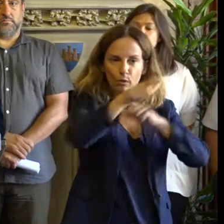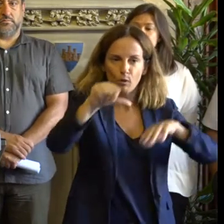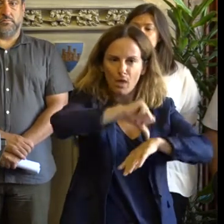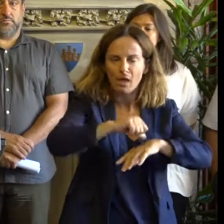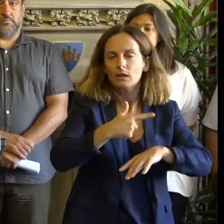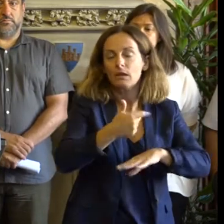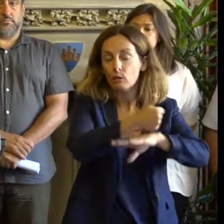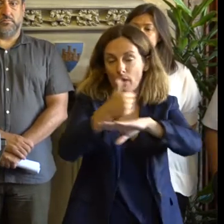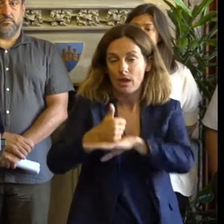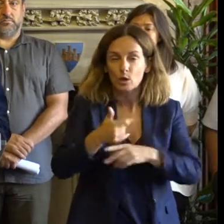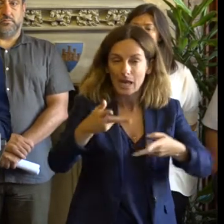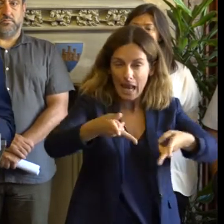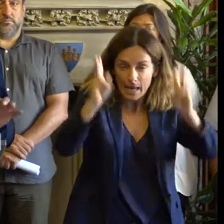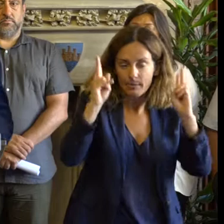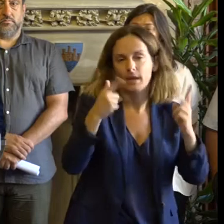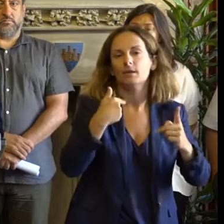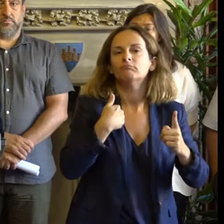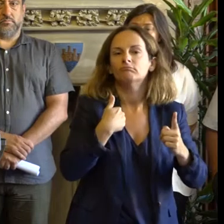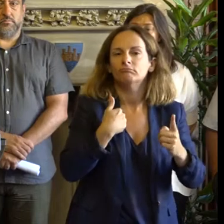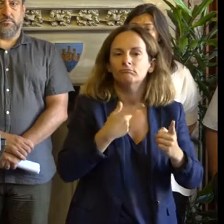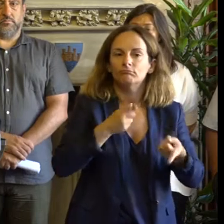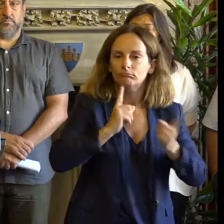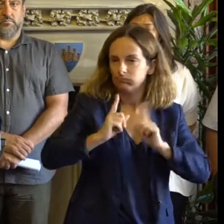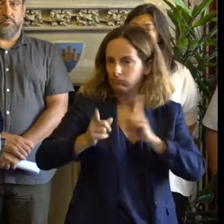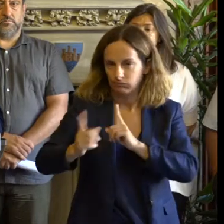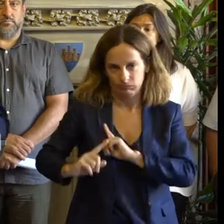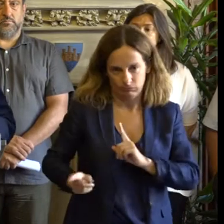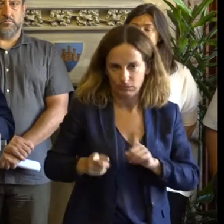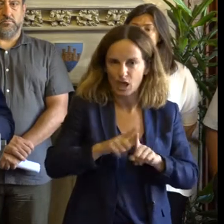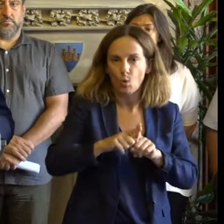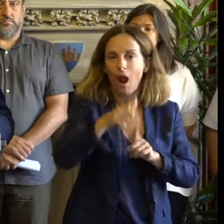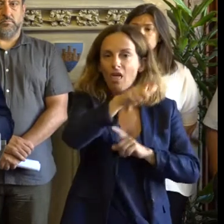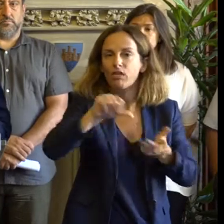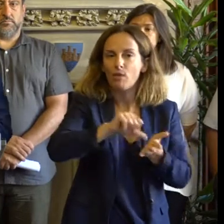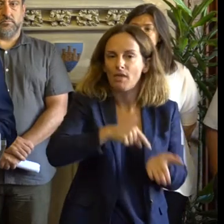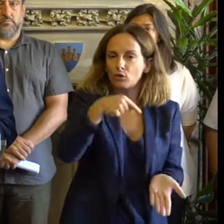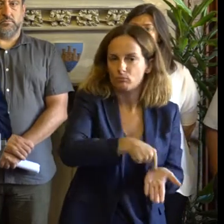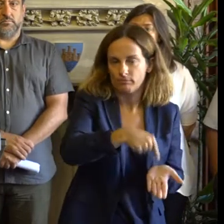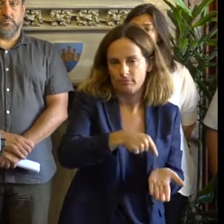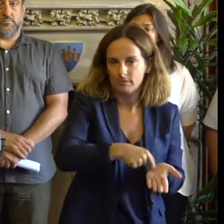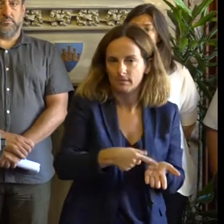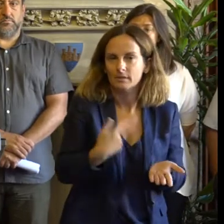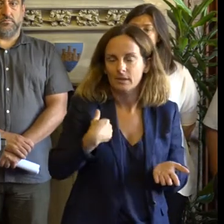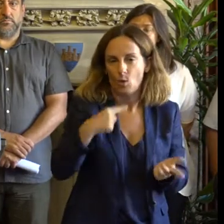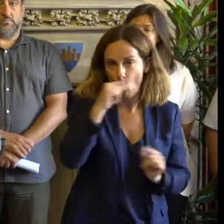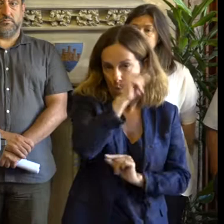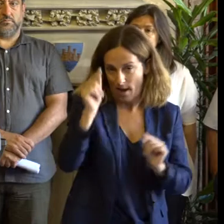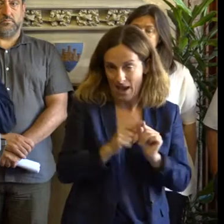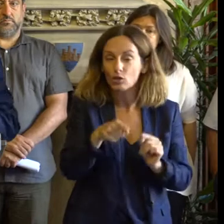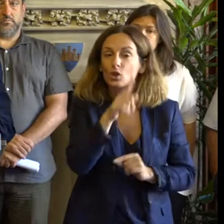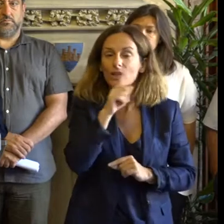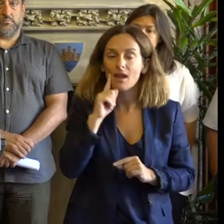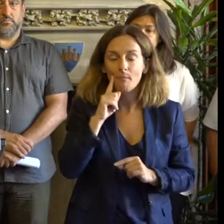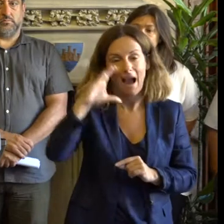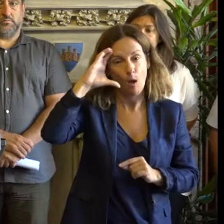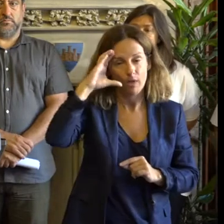de les diferents actuacions. Jo, en aquest sentit, sí que permeteu-me que faci un parell unes pinzellades a tota una sèrie de qüestions que hi ha en